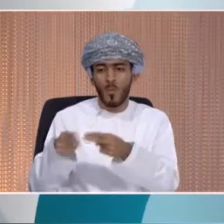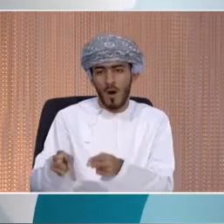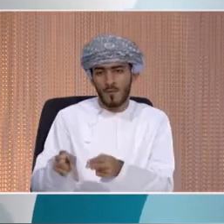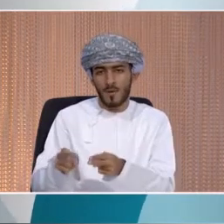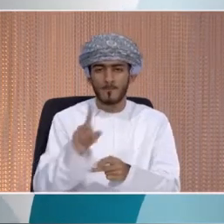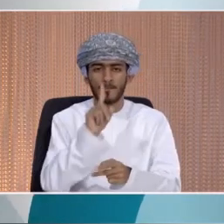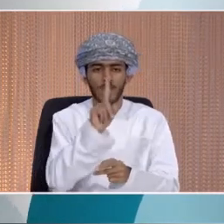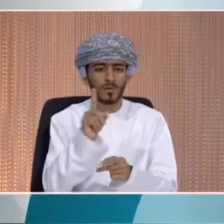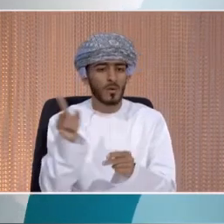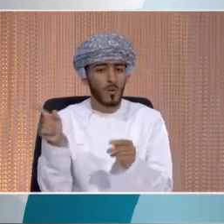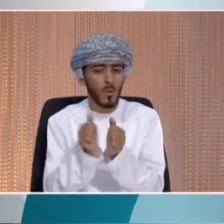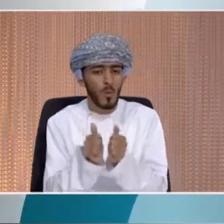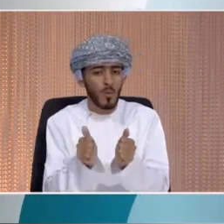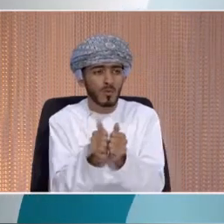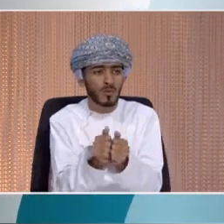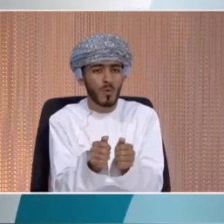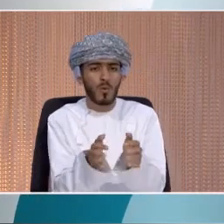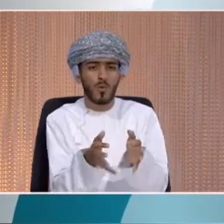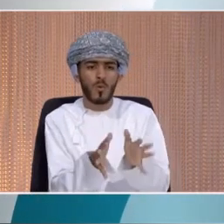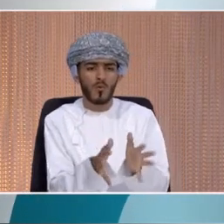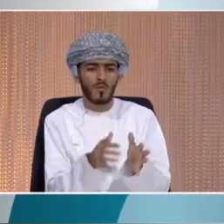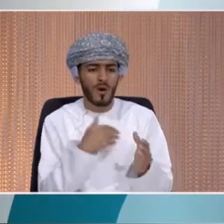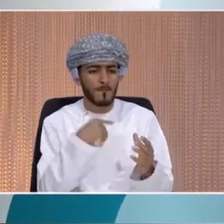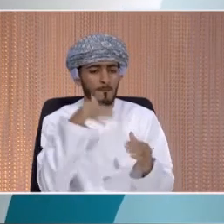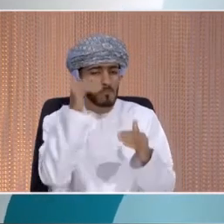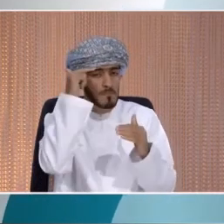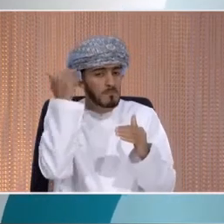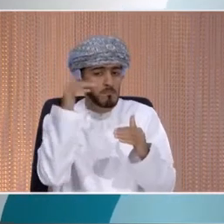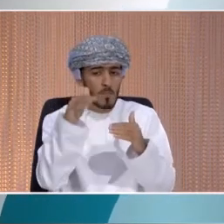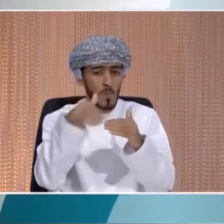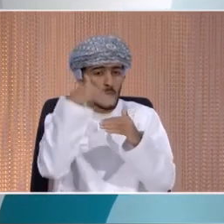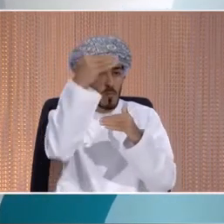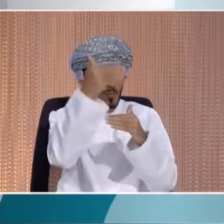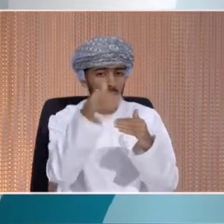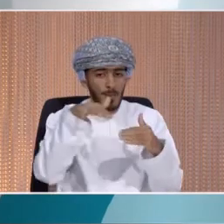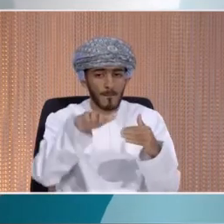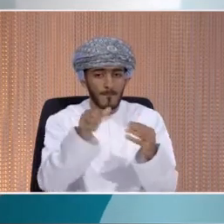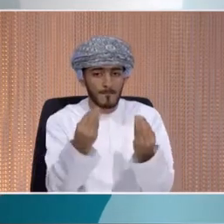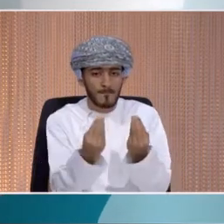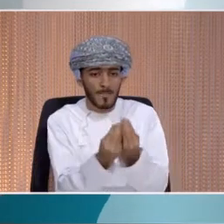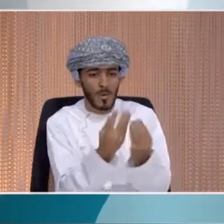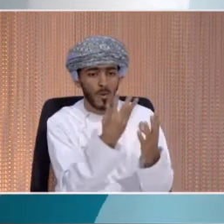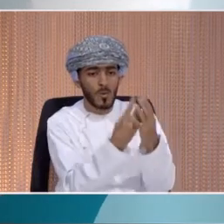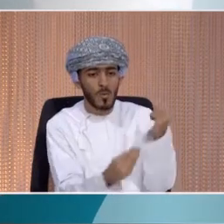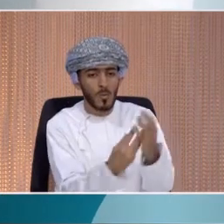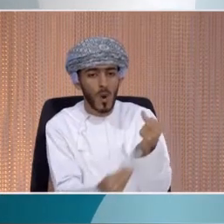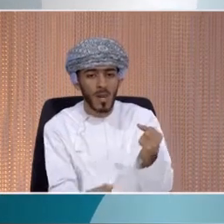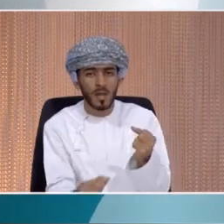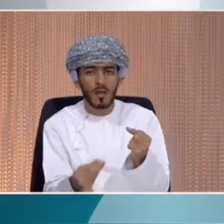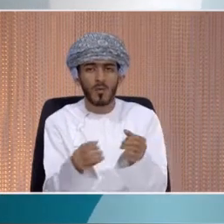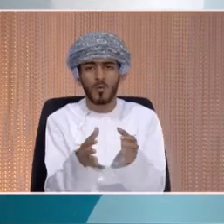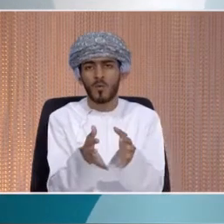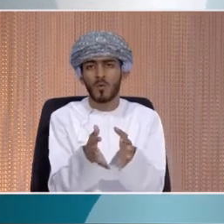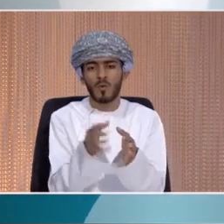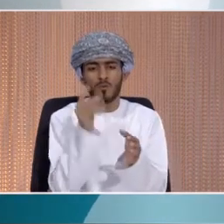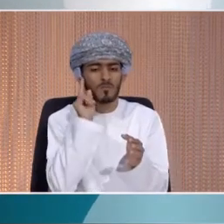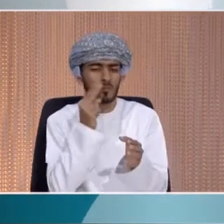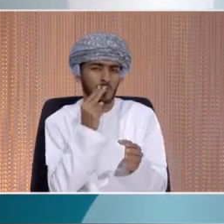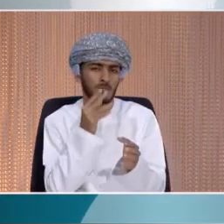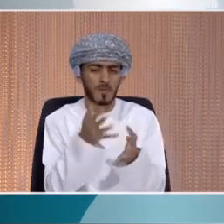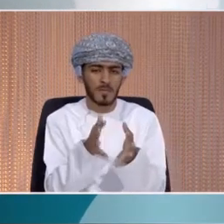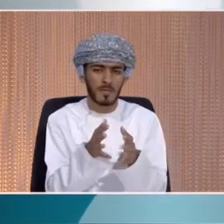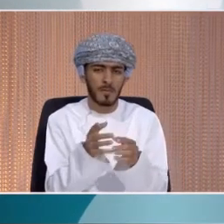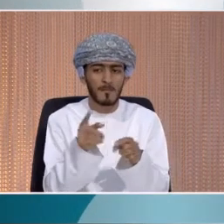الأهل يتخوفوا من أن ينجبوا أطفال ذوي إعاقة سمعية وفاقدين السمع. هذه نقطة. وأحيانا